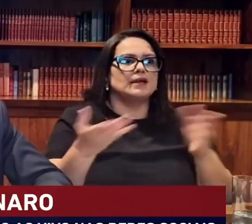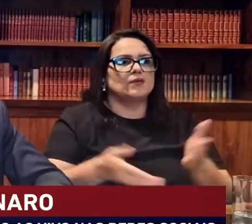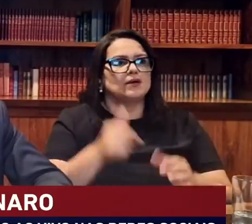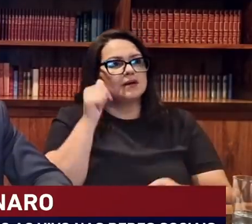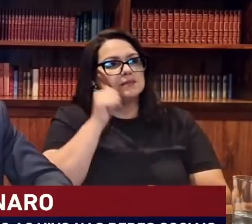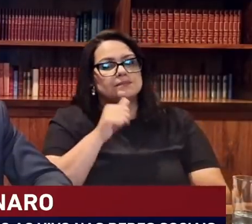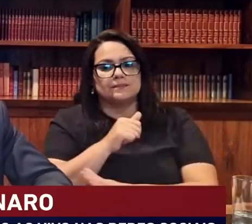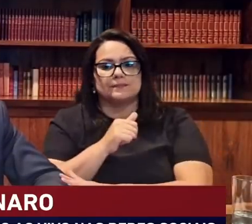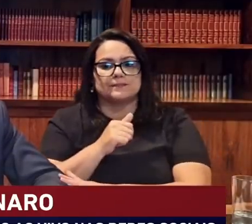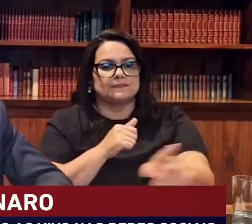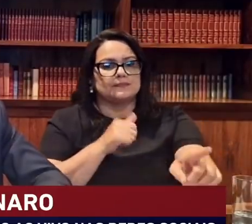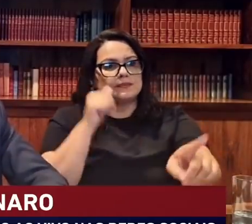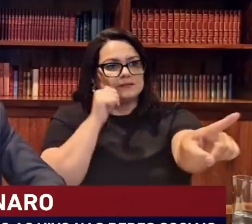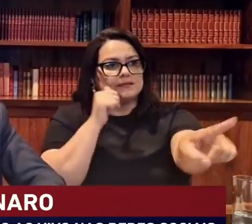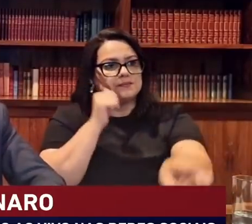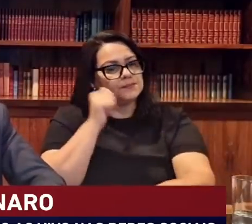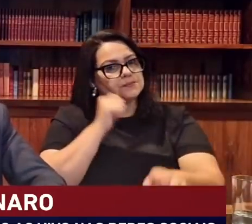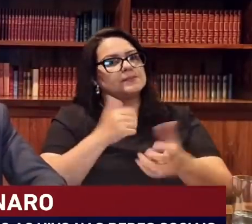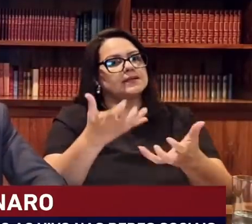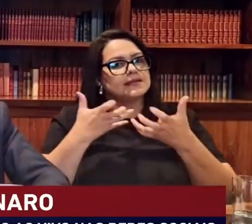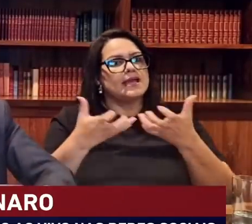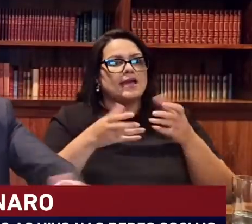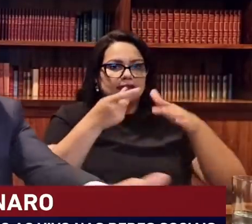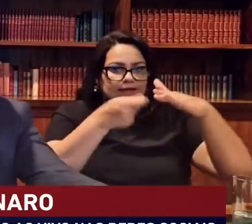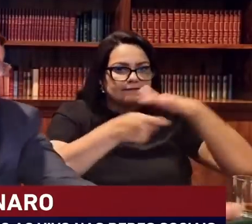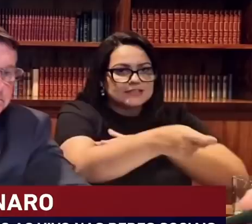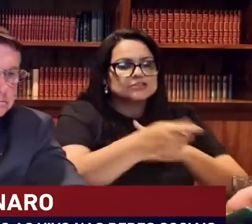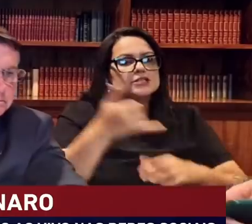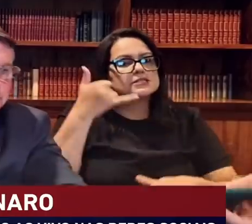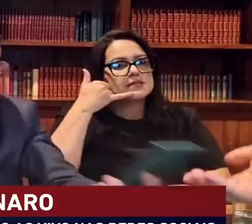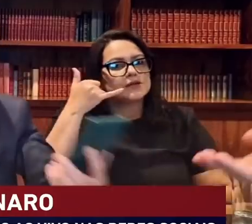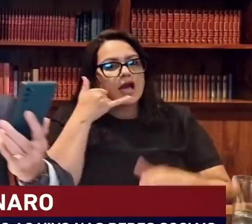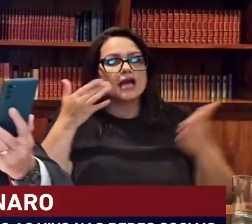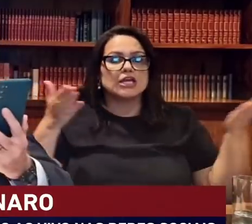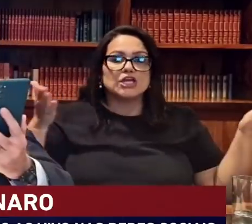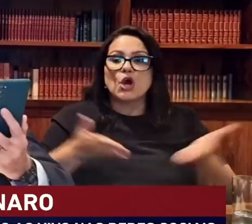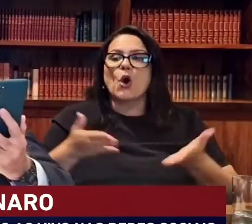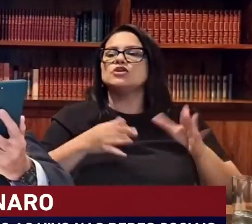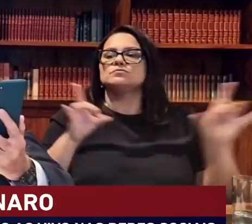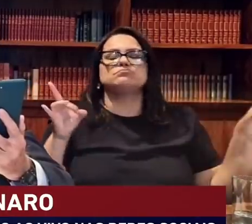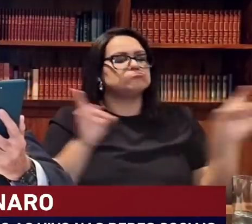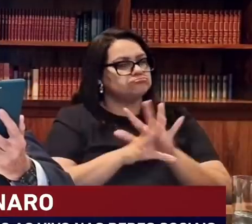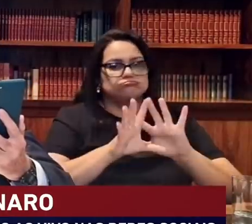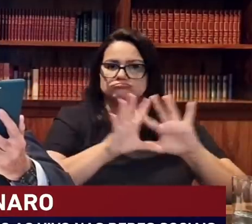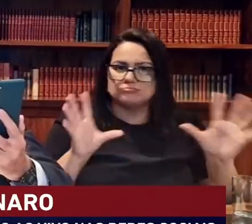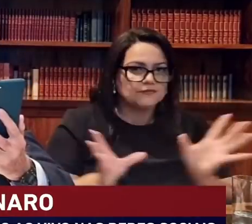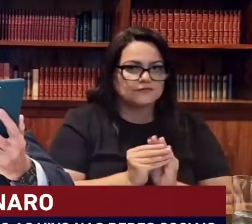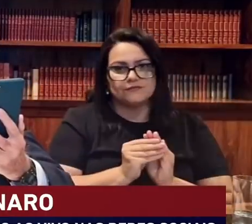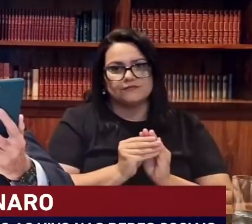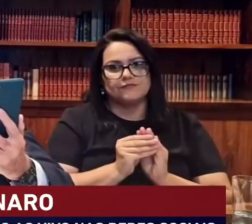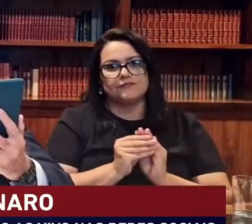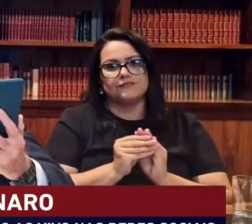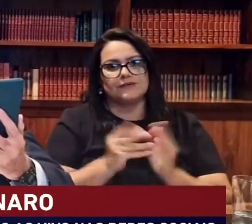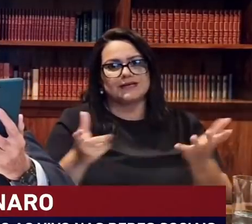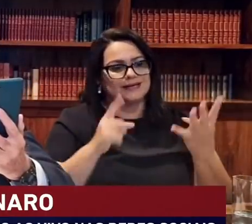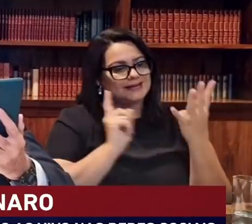crédito nos celulares para investir no Brasil. E hoje eu estou aqui fechando, com o